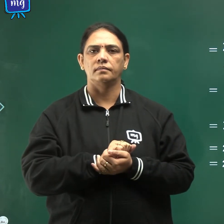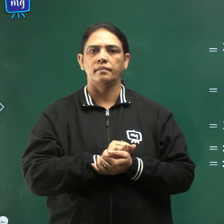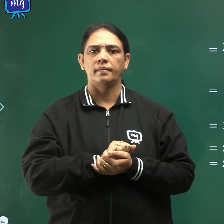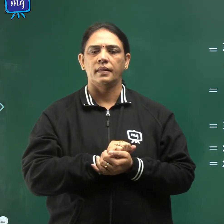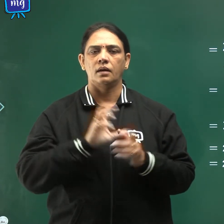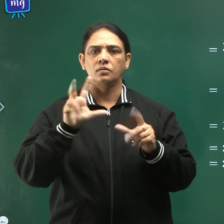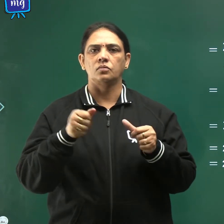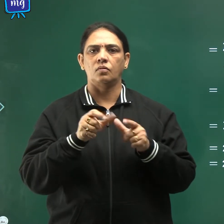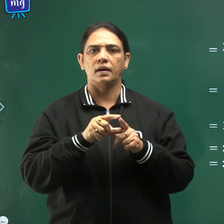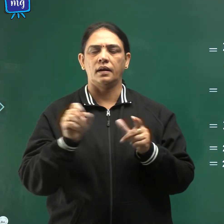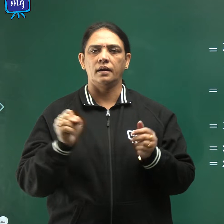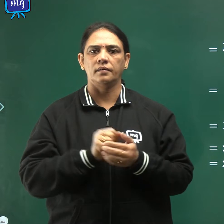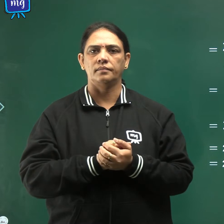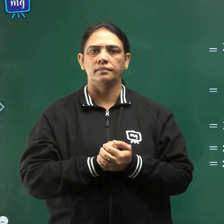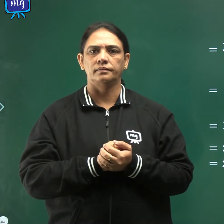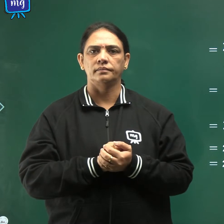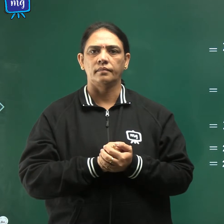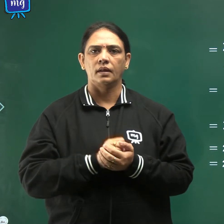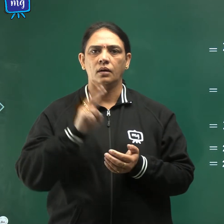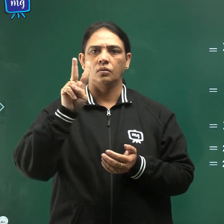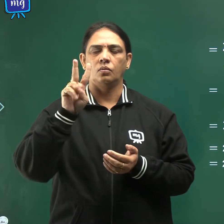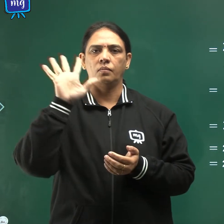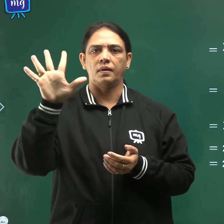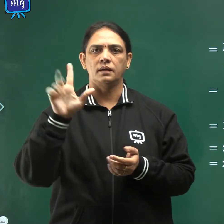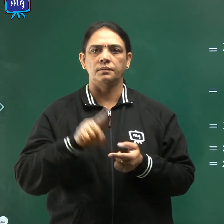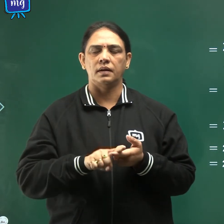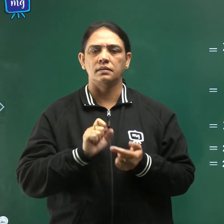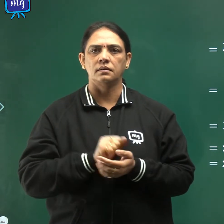हल करेंगे 25 प्लस